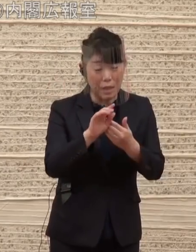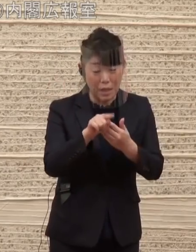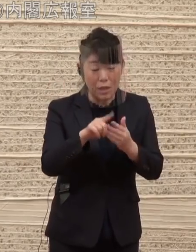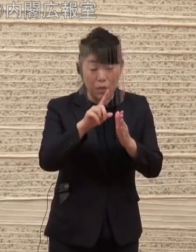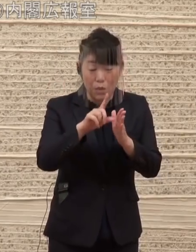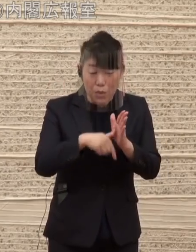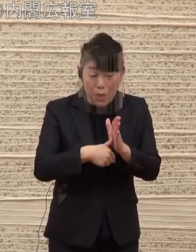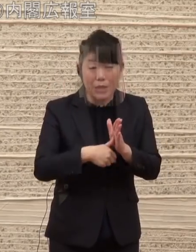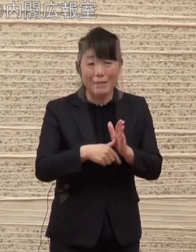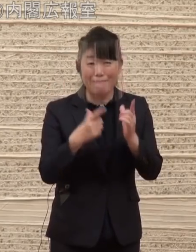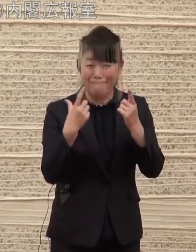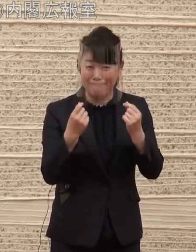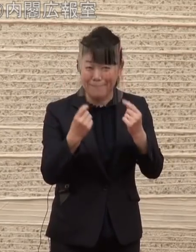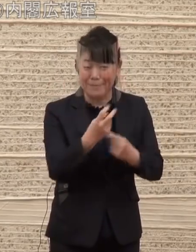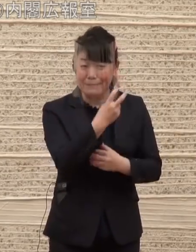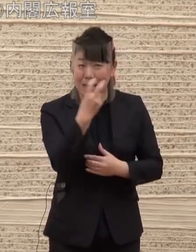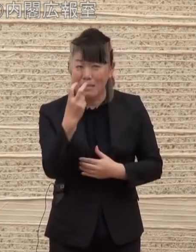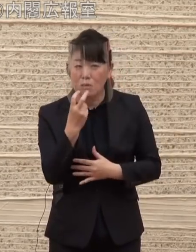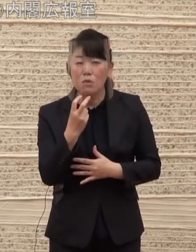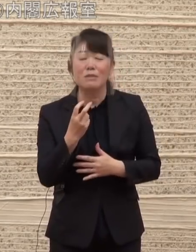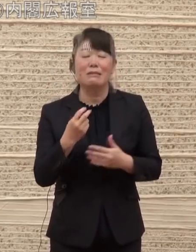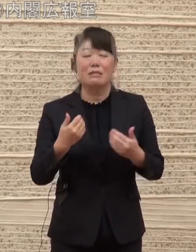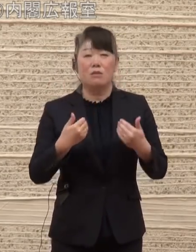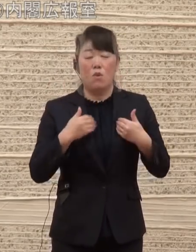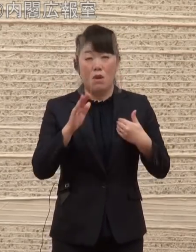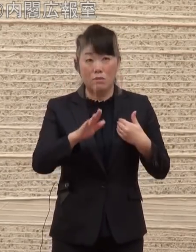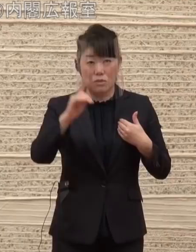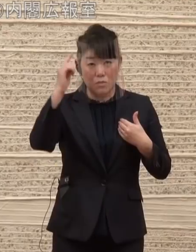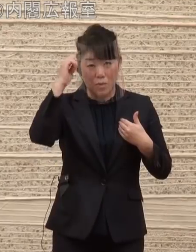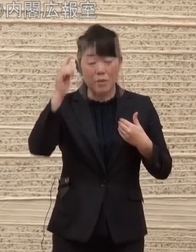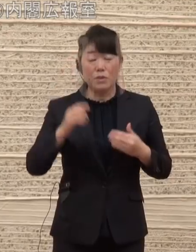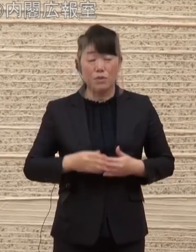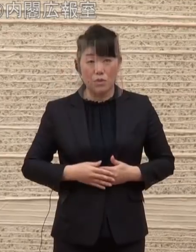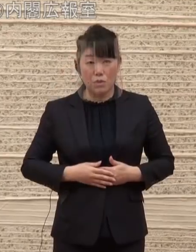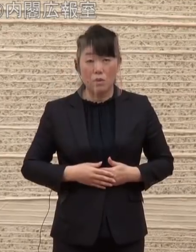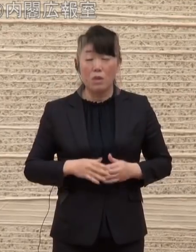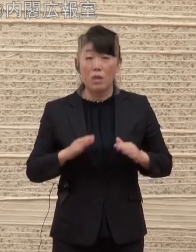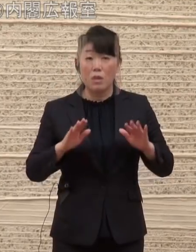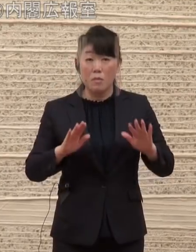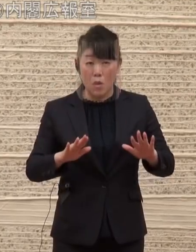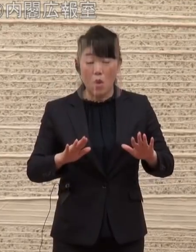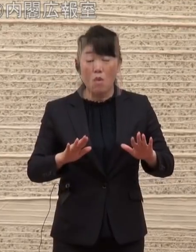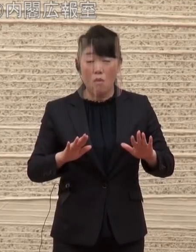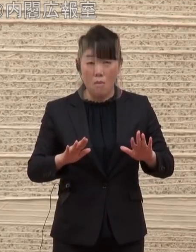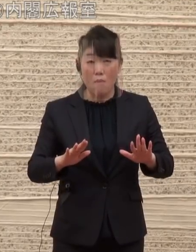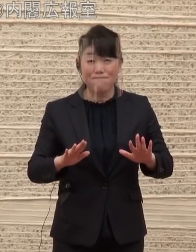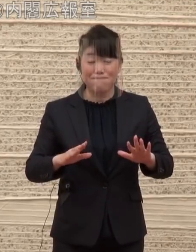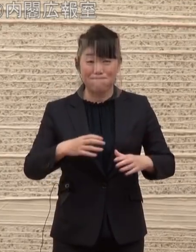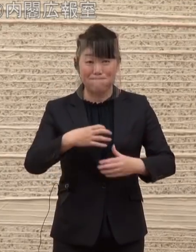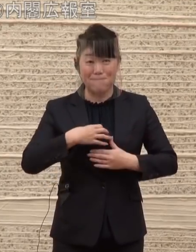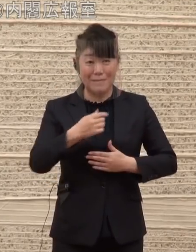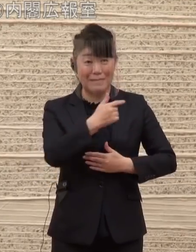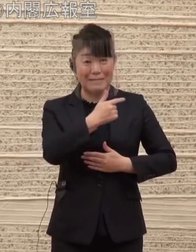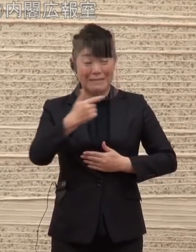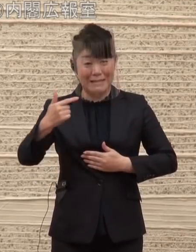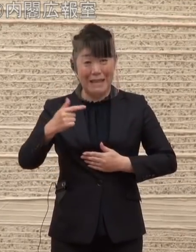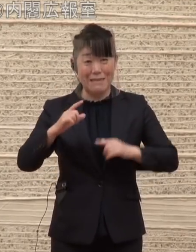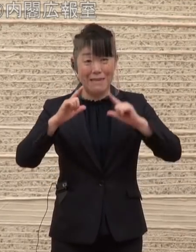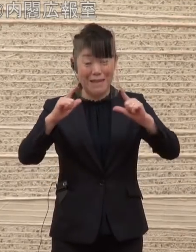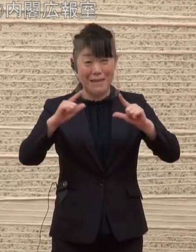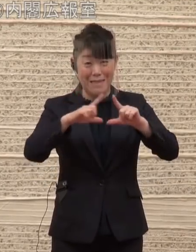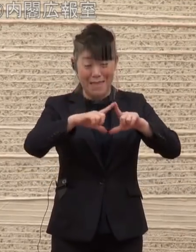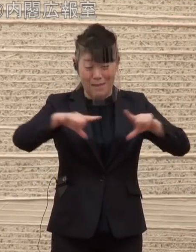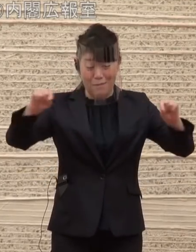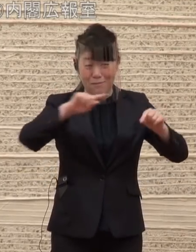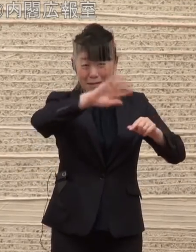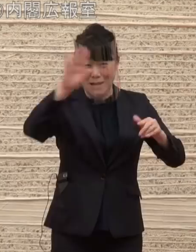ますで同時にですね今日あの全国の緊急事態宣言が解除されたわけですよねこの